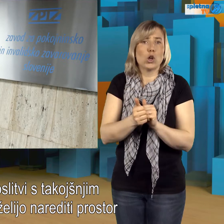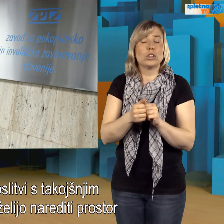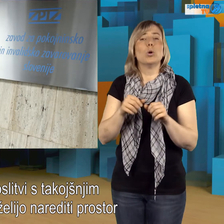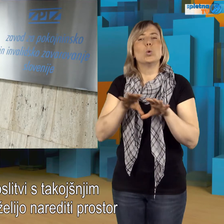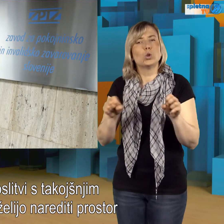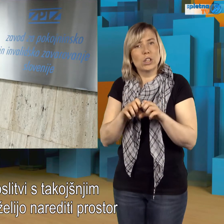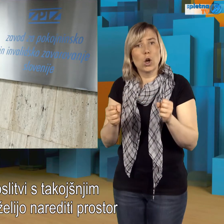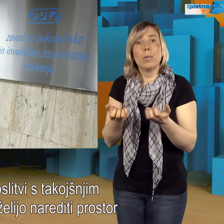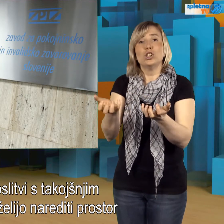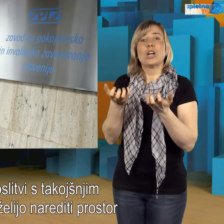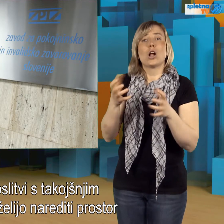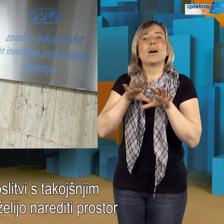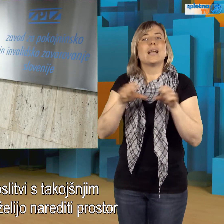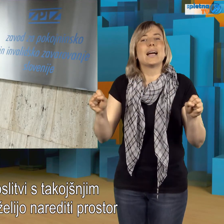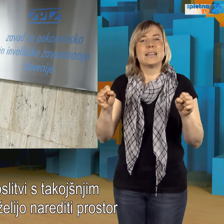bolj motiviranim delavcem.